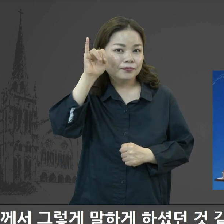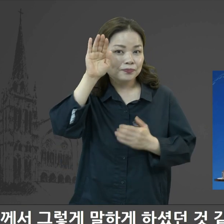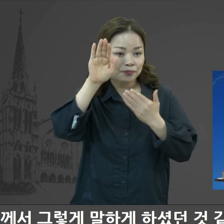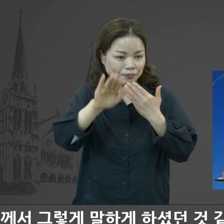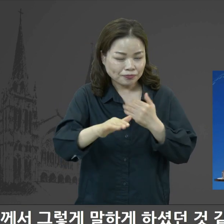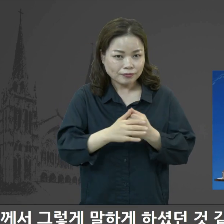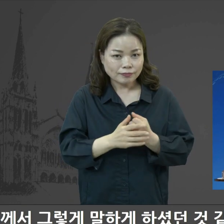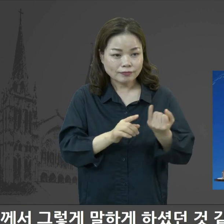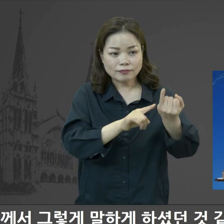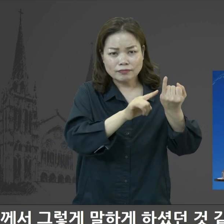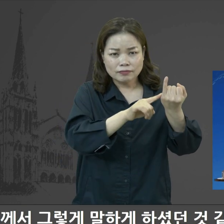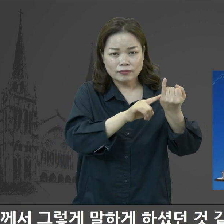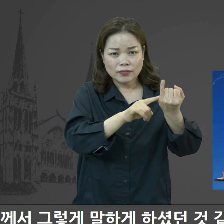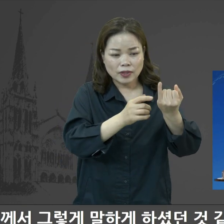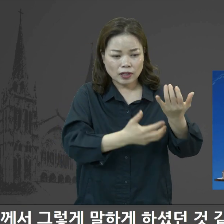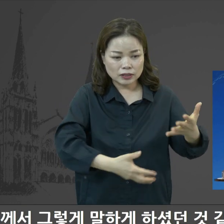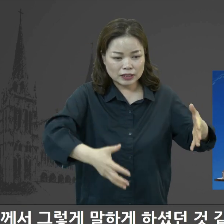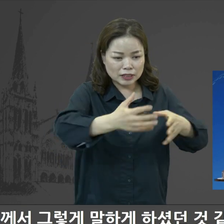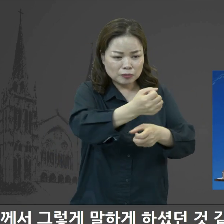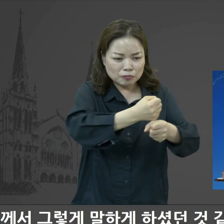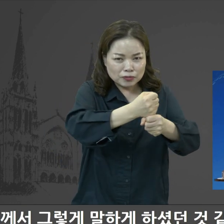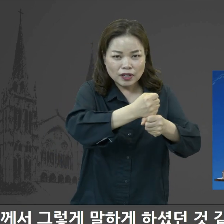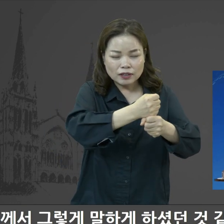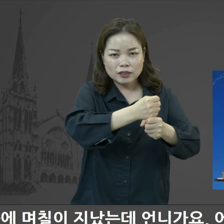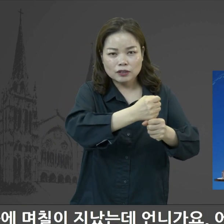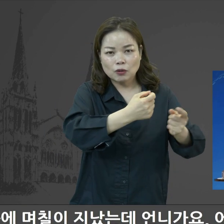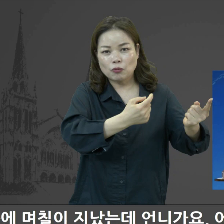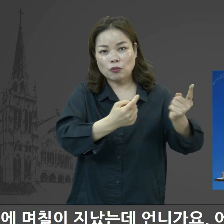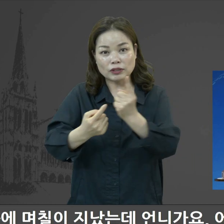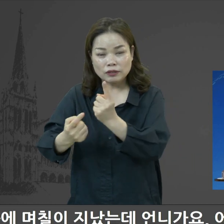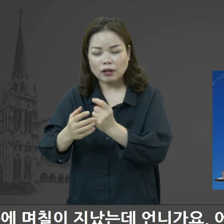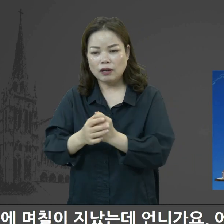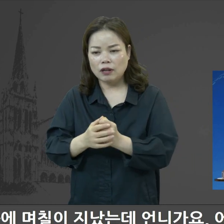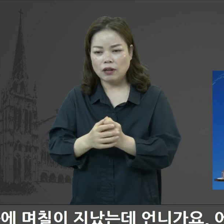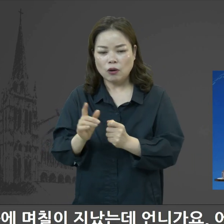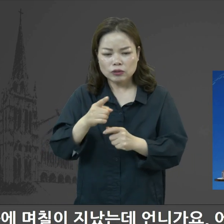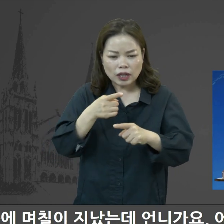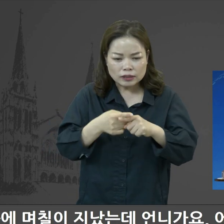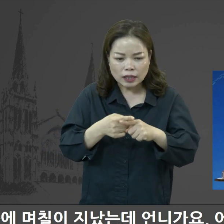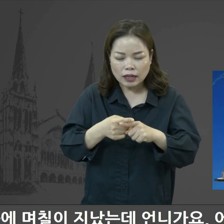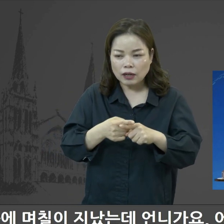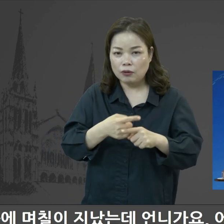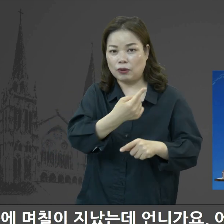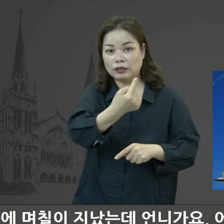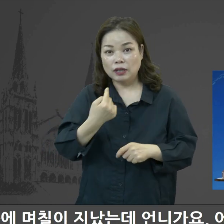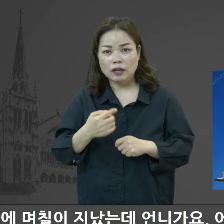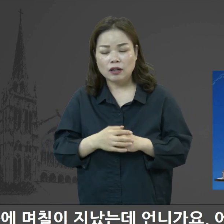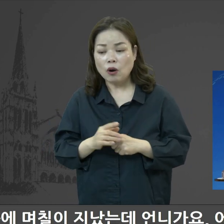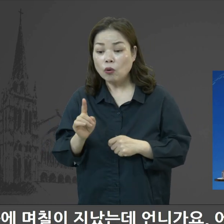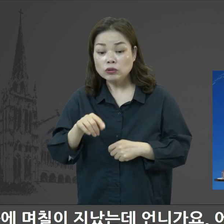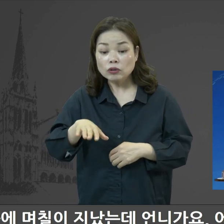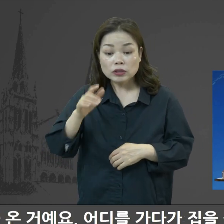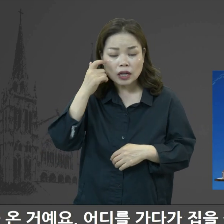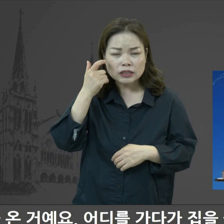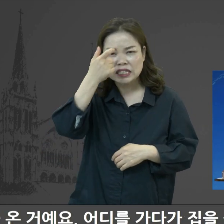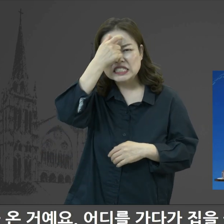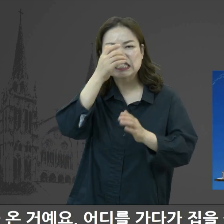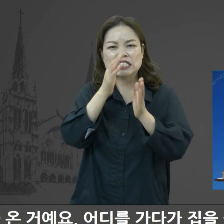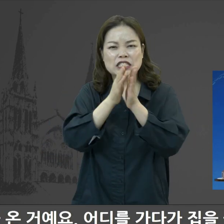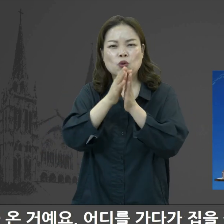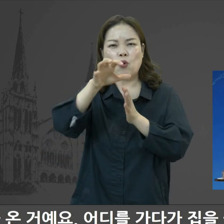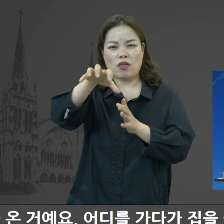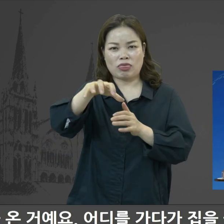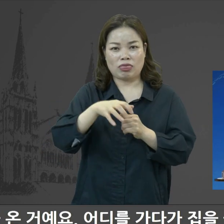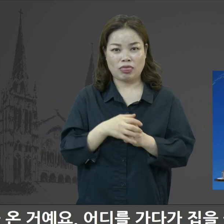지났는데 언니가요 어떤 보따리 하나를 들고 저희 집을 온 거예요. 어디를 가다가 저희 집을 들렸대요. 어디 가냐 그러니까 기도원